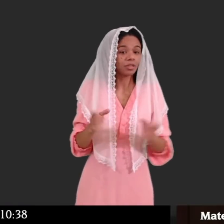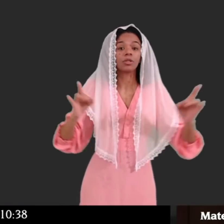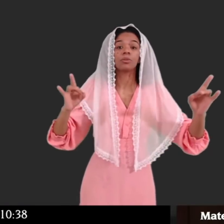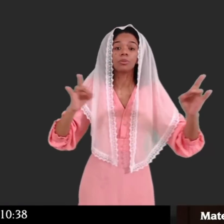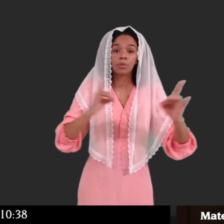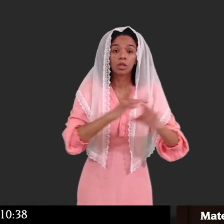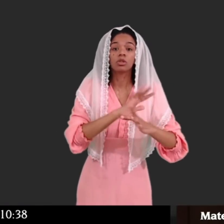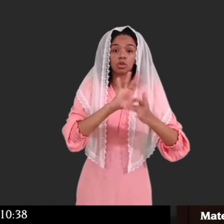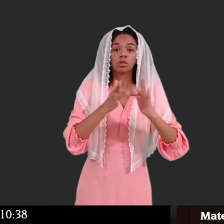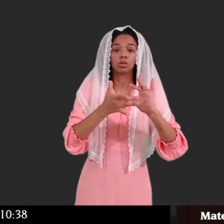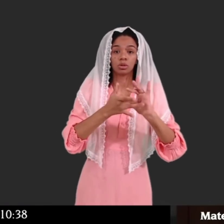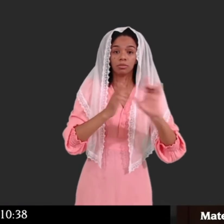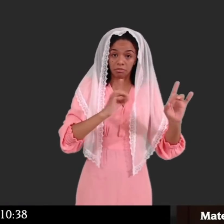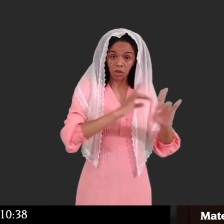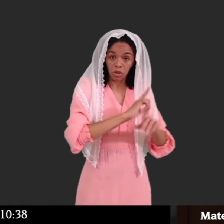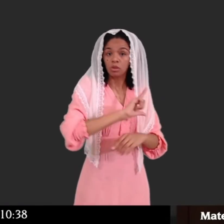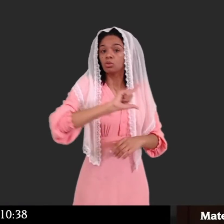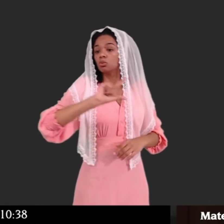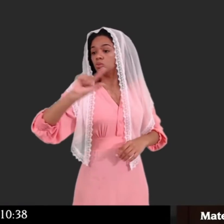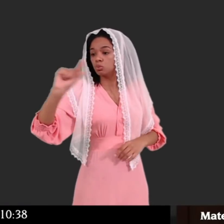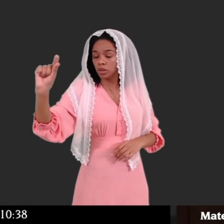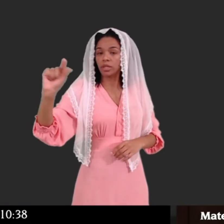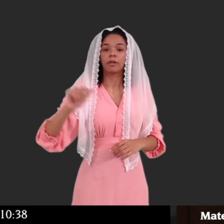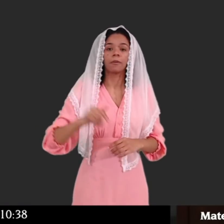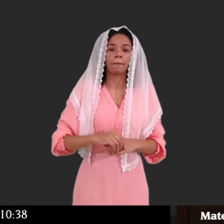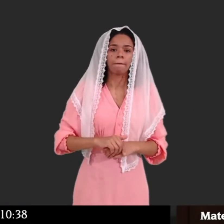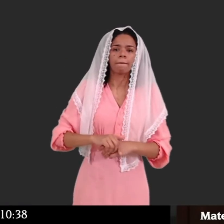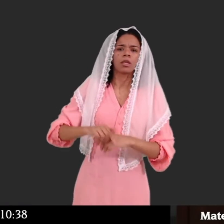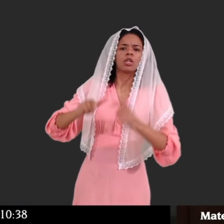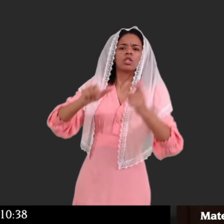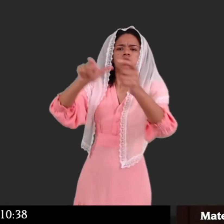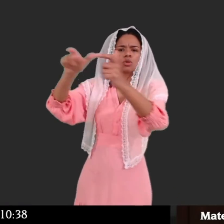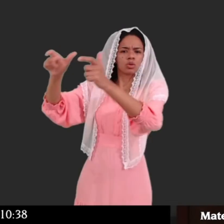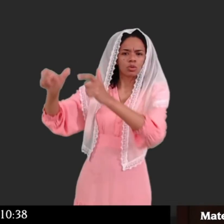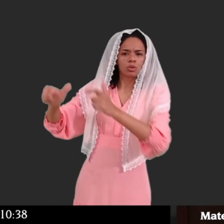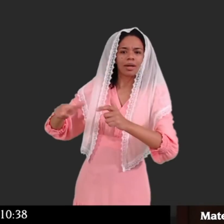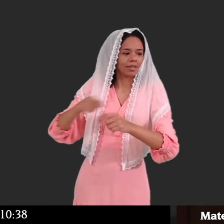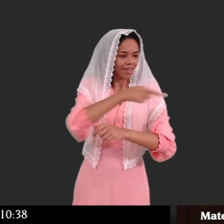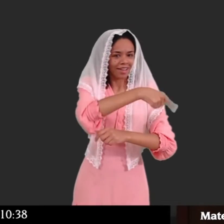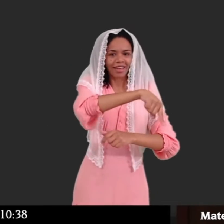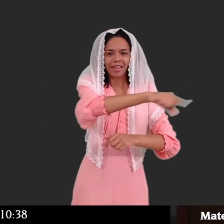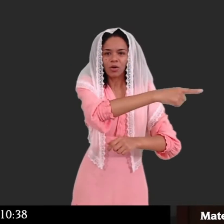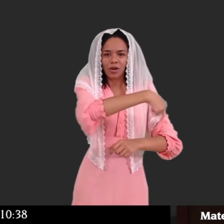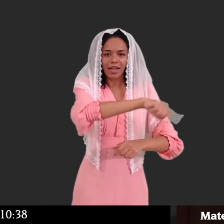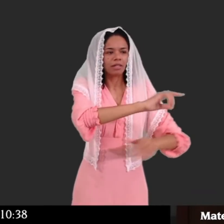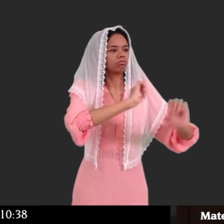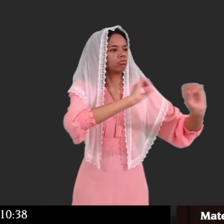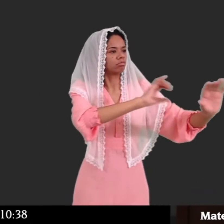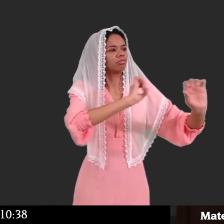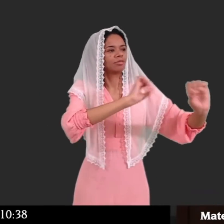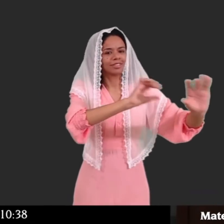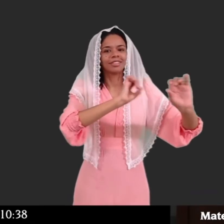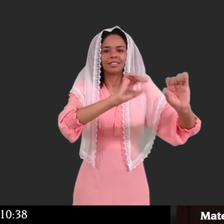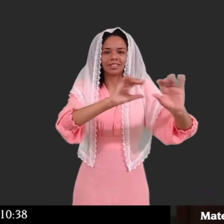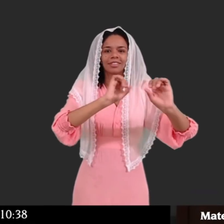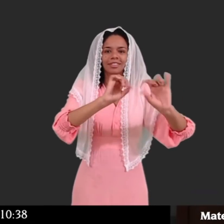parábolas, se retirou dali. E chegando à sua pátria, ensinava-os na sinagoga deles, de sorte que se maravilhavam e